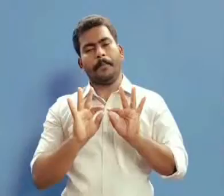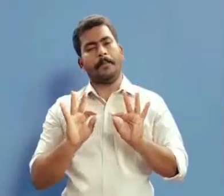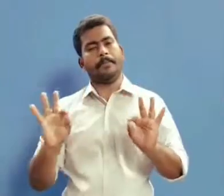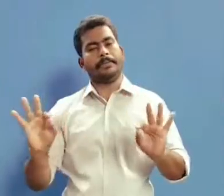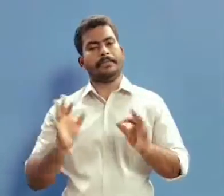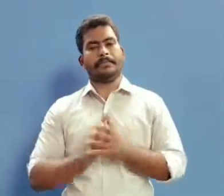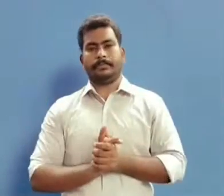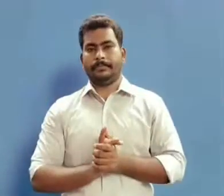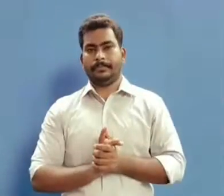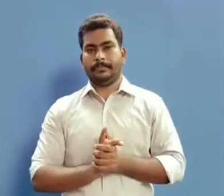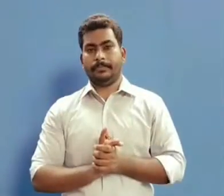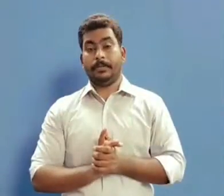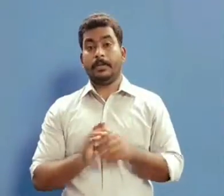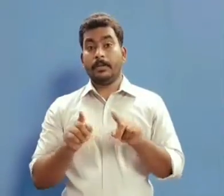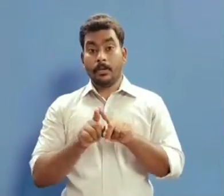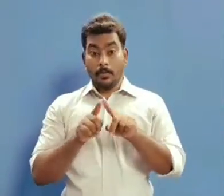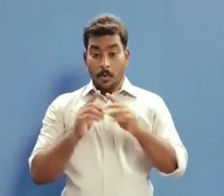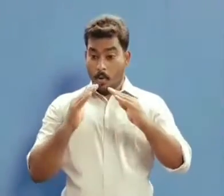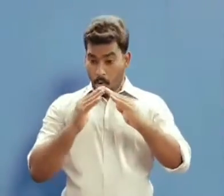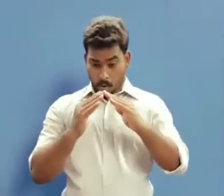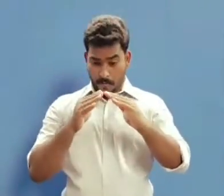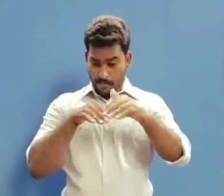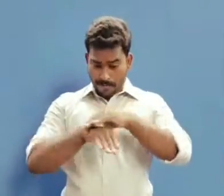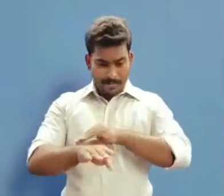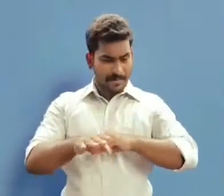തുടർച്ചയായി തൊടുന്ന സ്ഥലങ്ങൾ അണുവിമുക്തമാക്കുക,